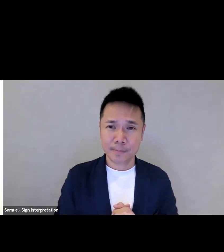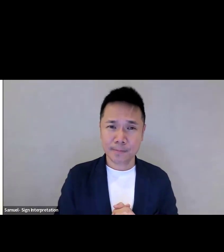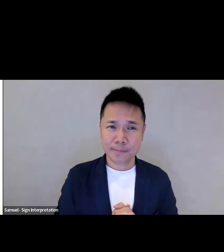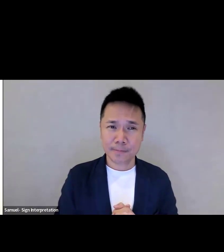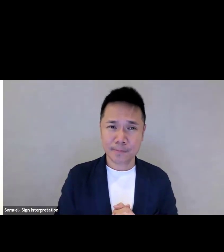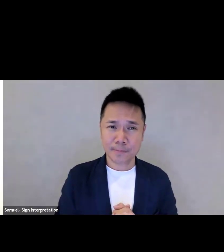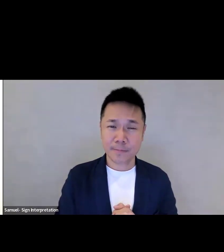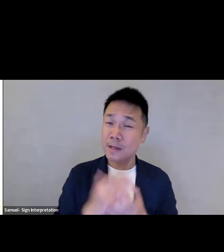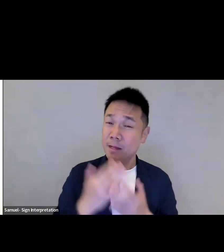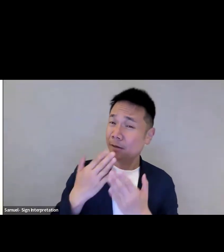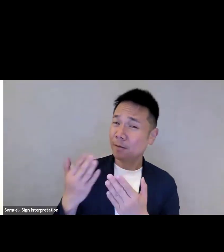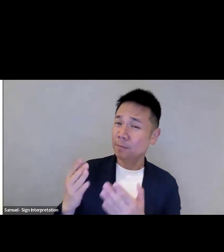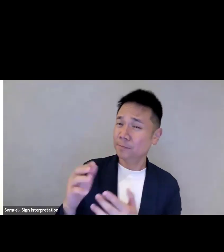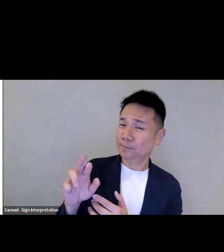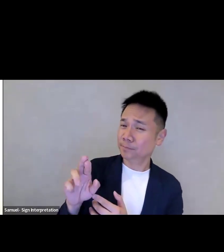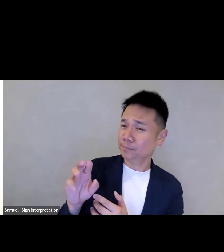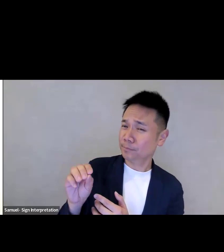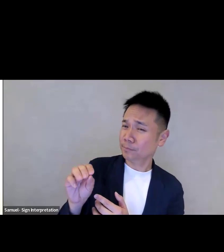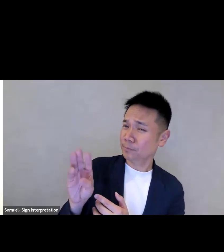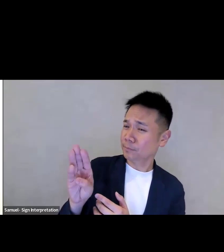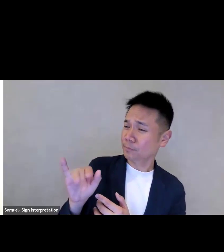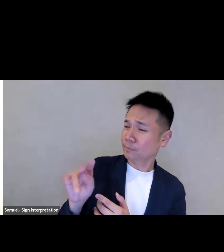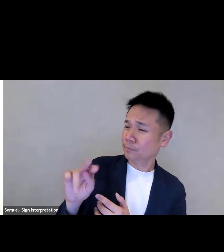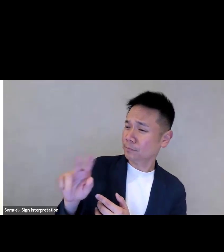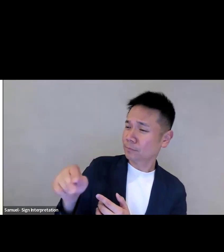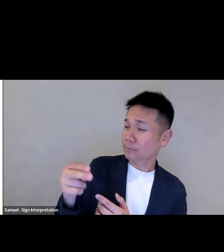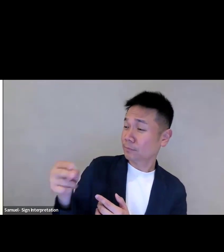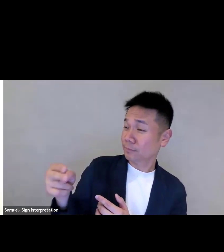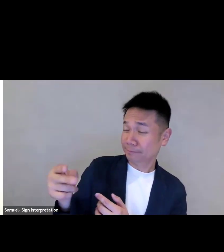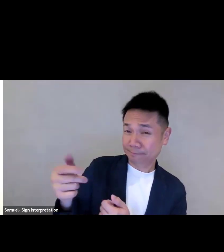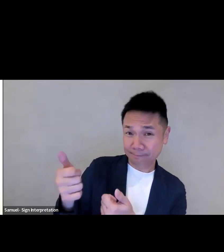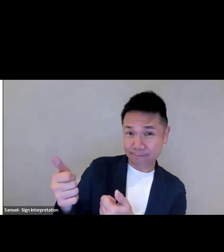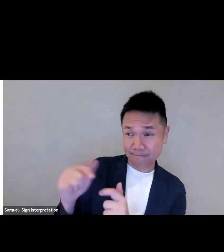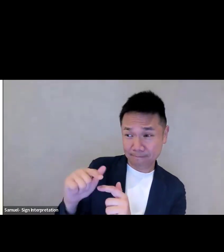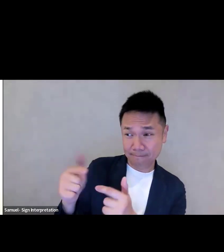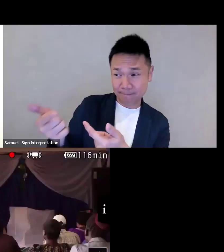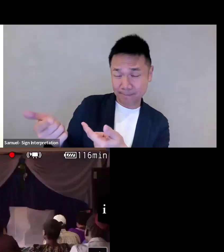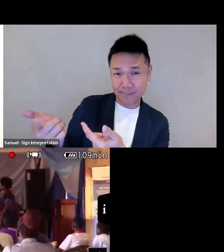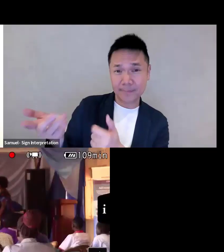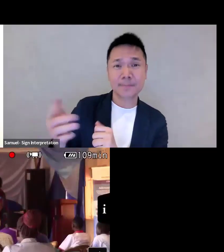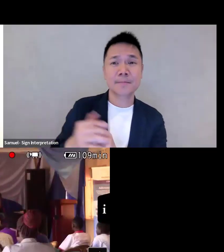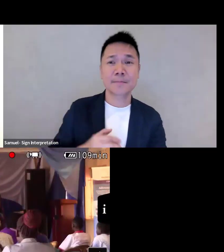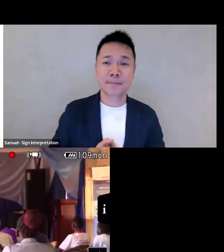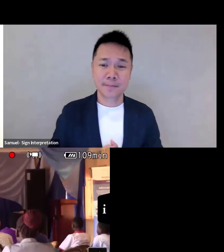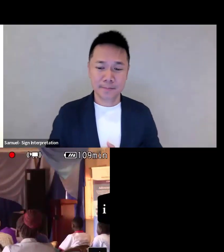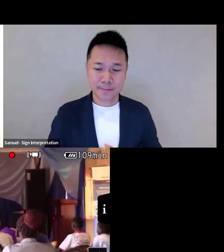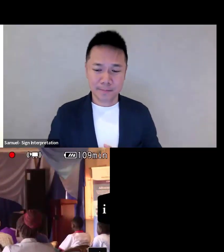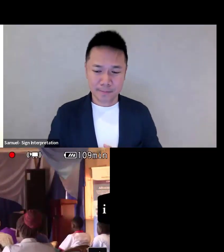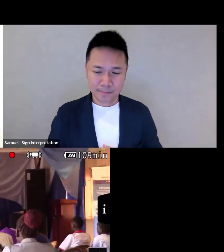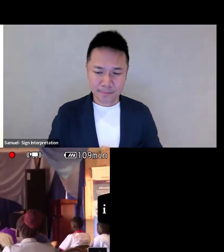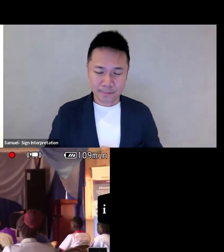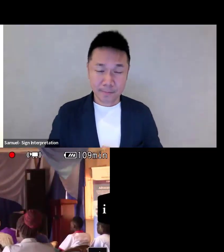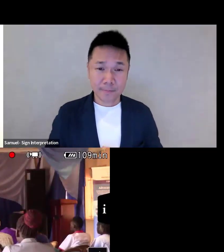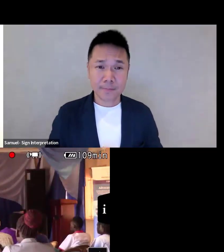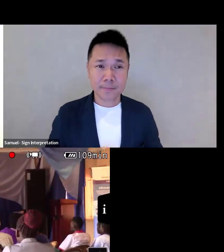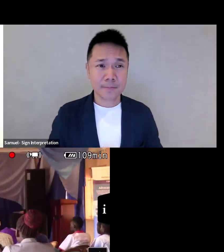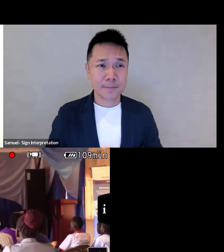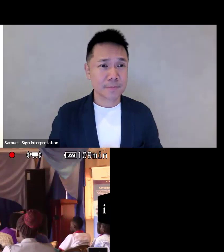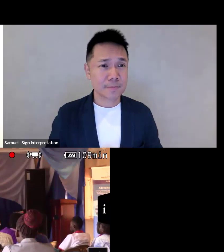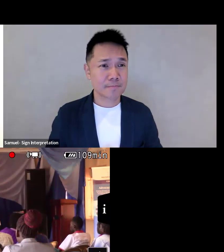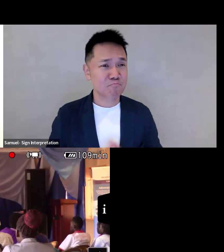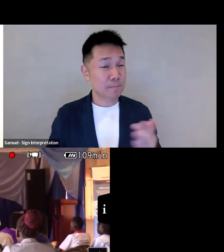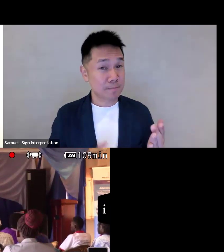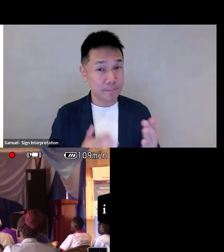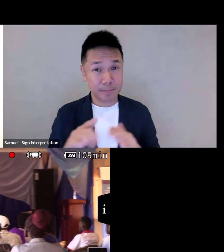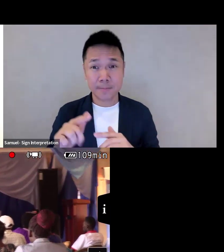好，我会在这我结束我分享，我会在这边结束。哦，我们来，